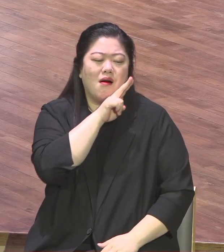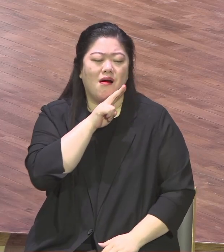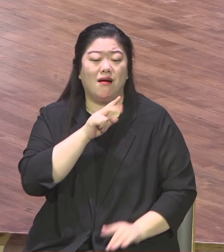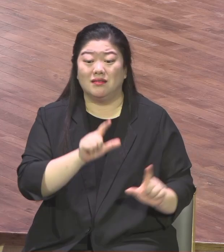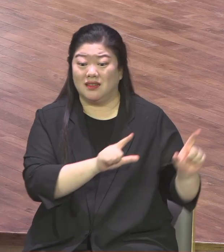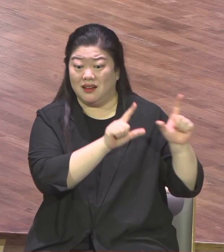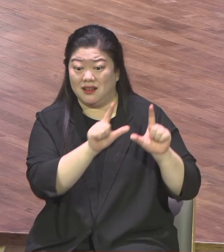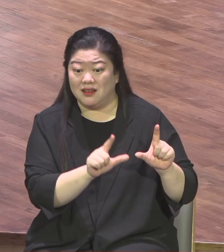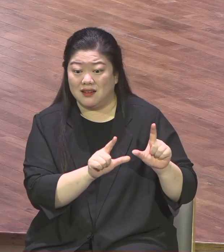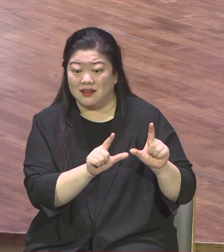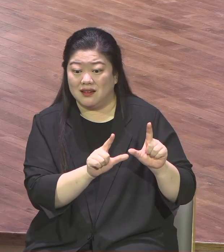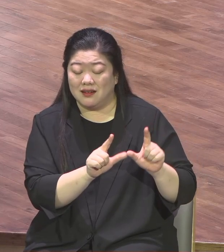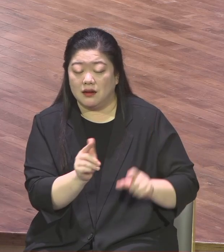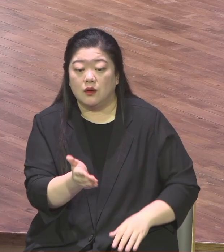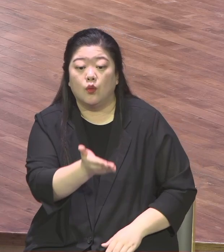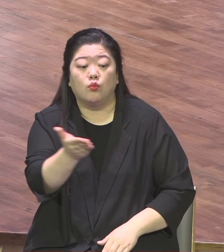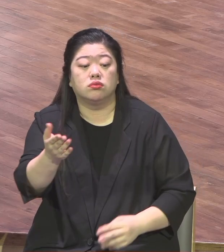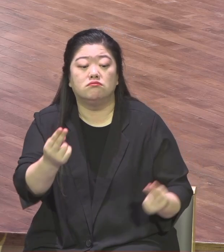하나님의 자녀가